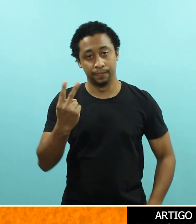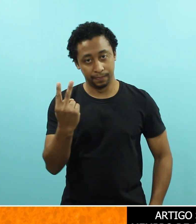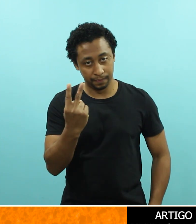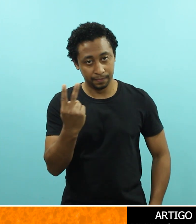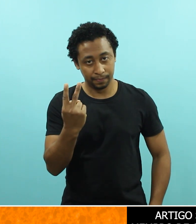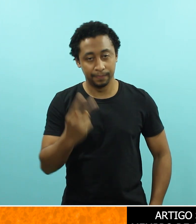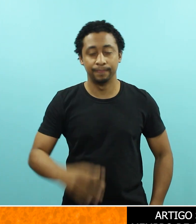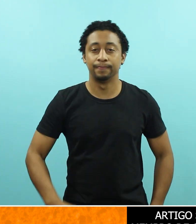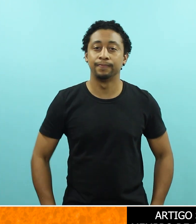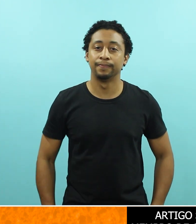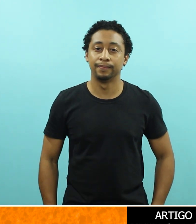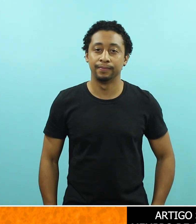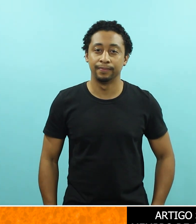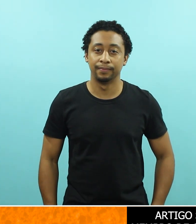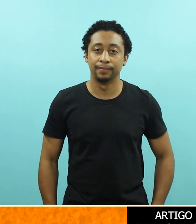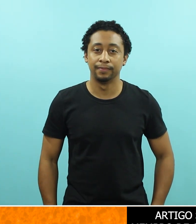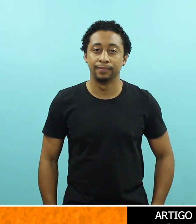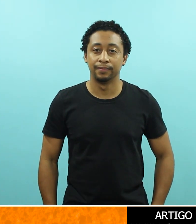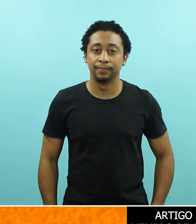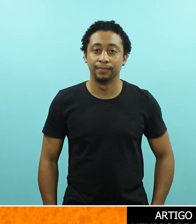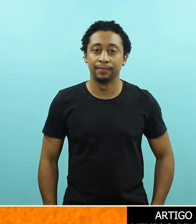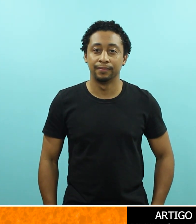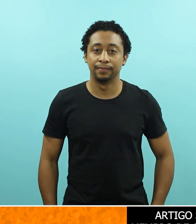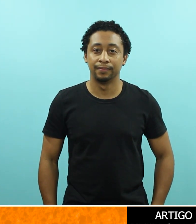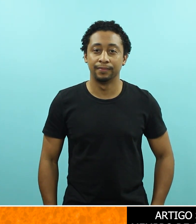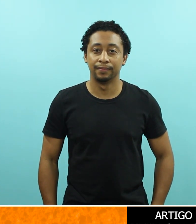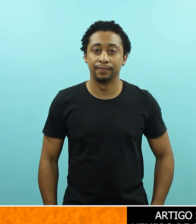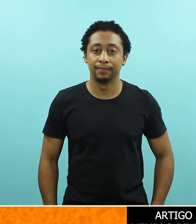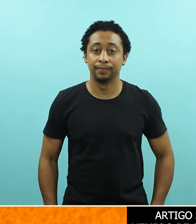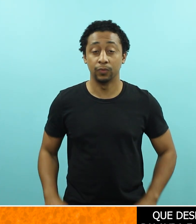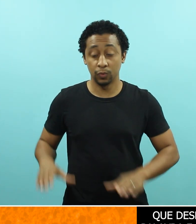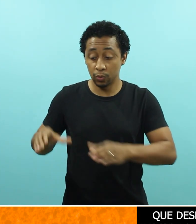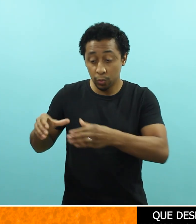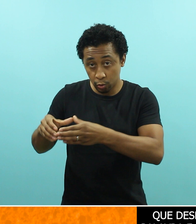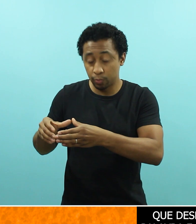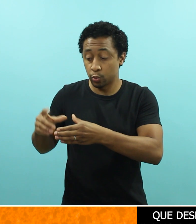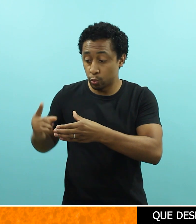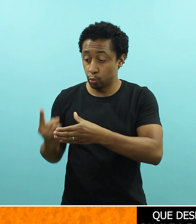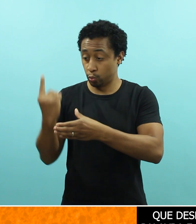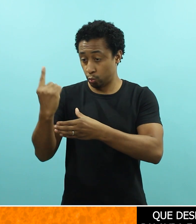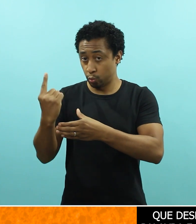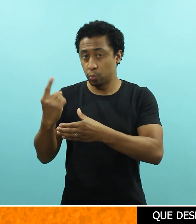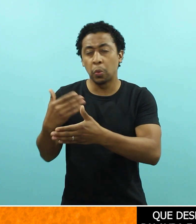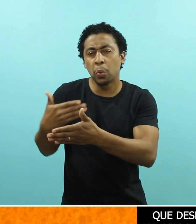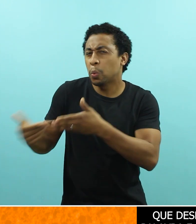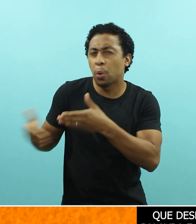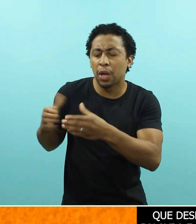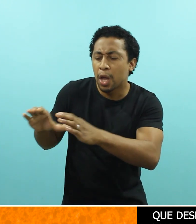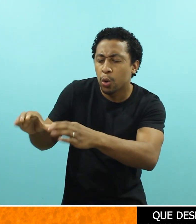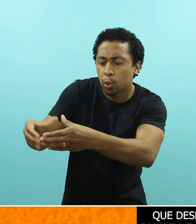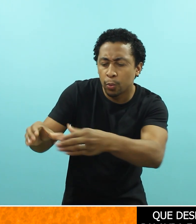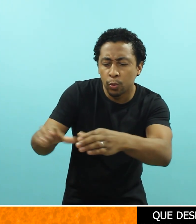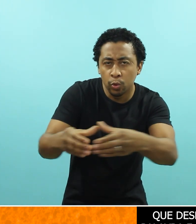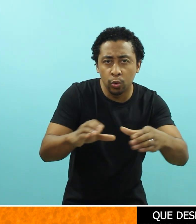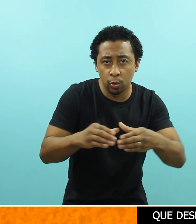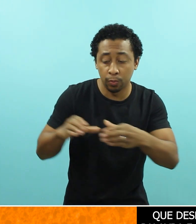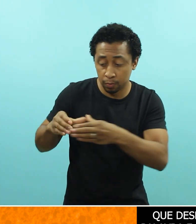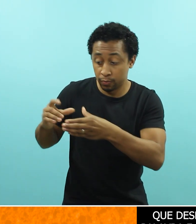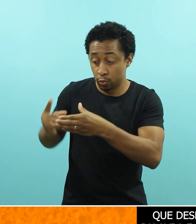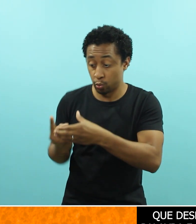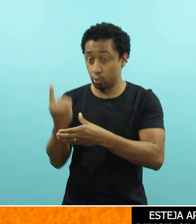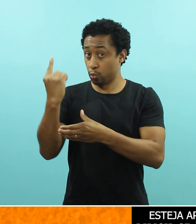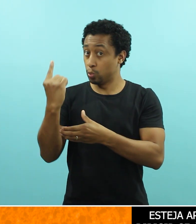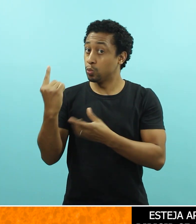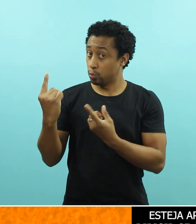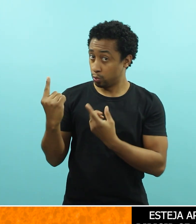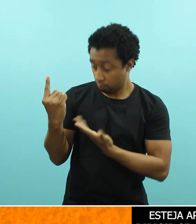Artigo 2º. O membro de qualquer grupo que desejar usar da palavra e desde que